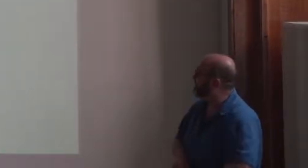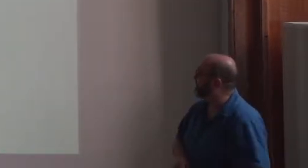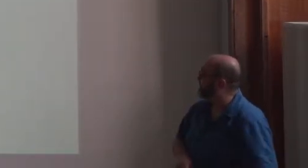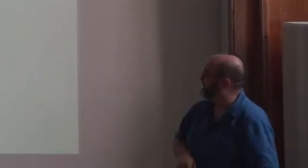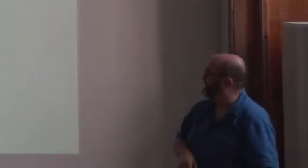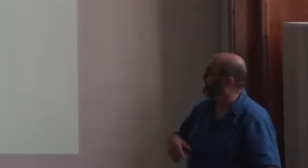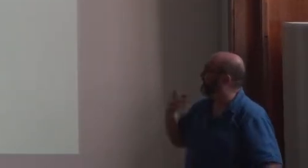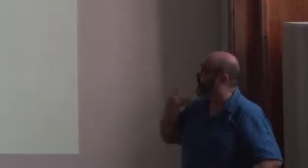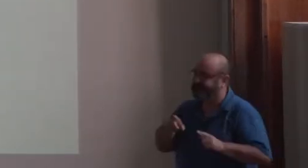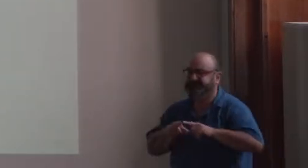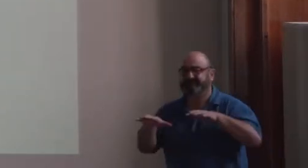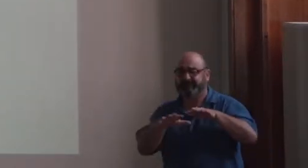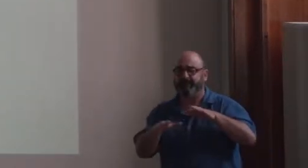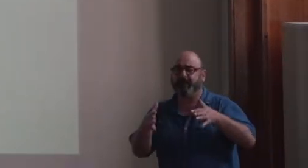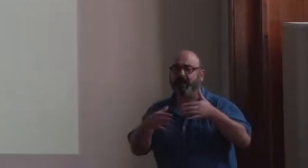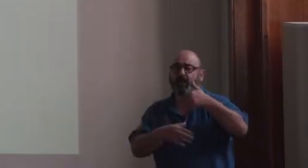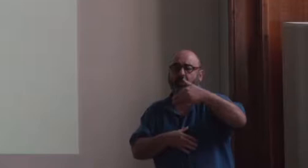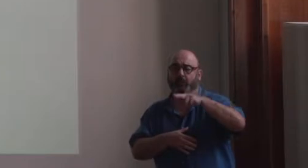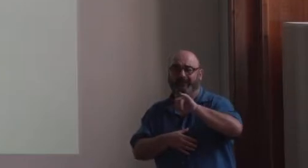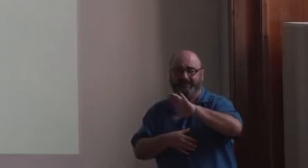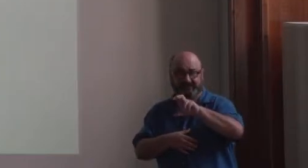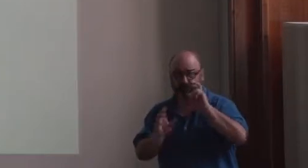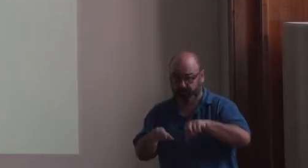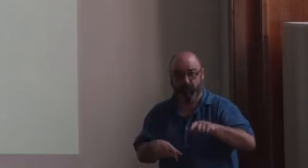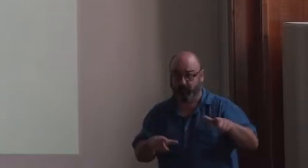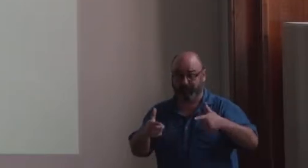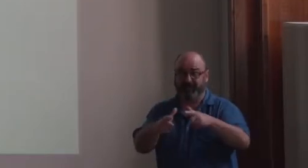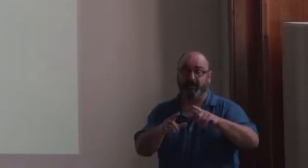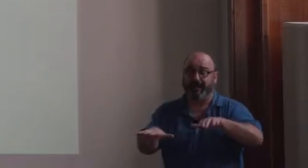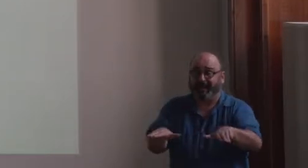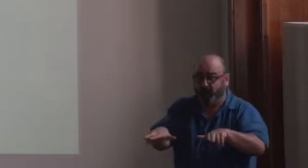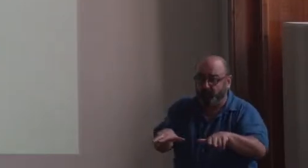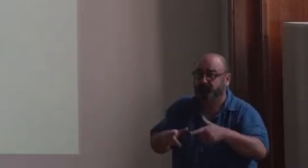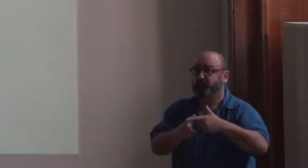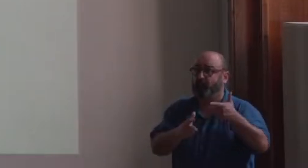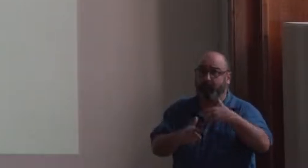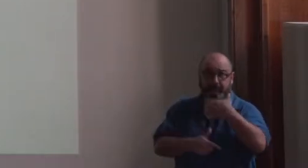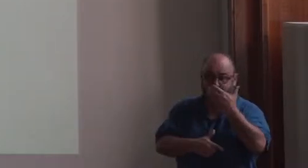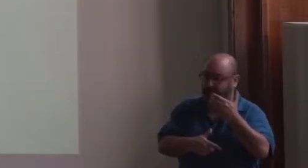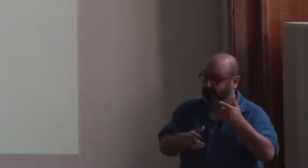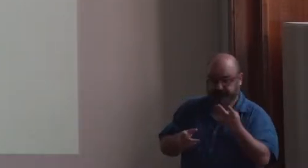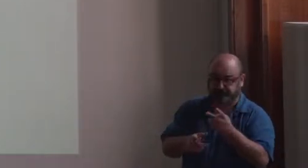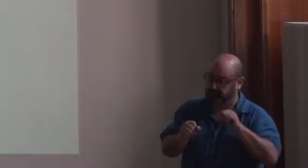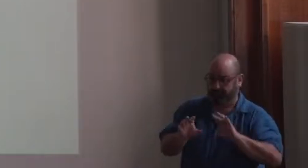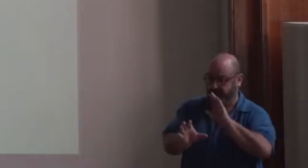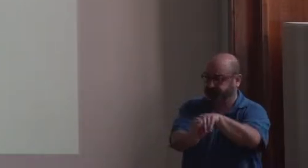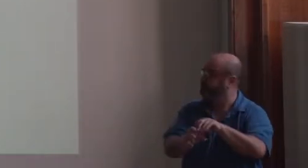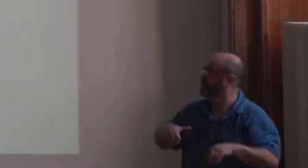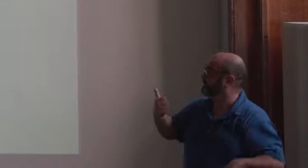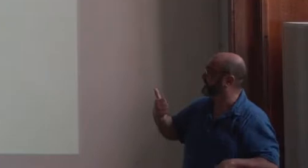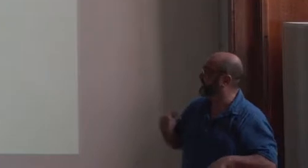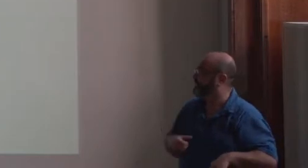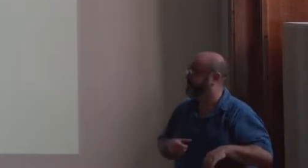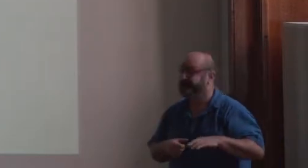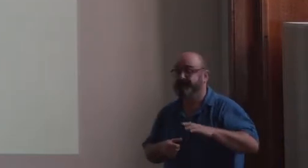MicroPython fonctionne aussi sur les systèmes Unix. Donc, on peut faire tourner MicroPython sur son Linux ou sur son Mac. Ça n'a pas beaucoup de sens, sauf peut-être si vous voulez